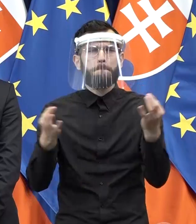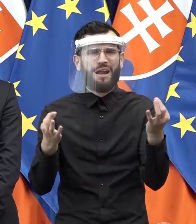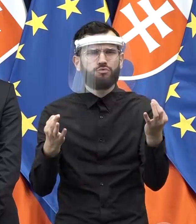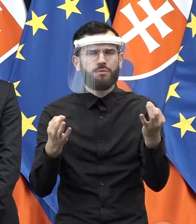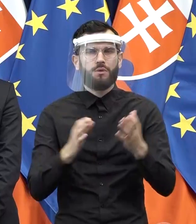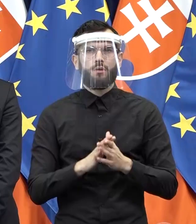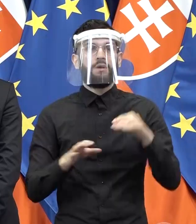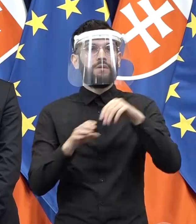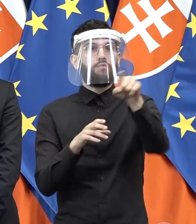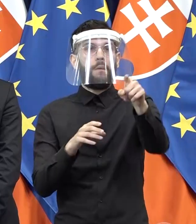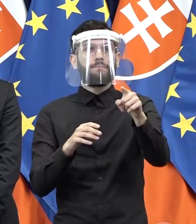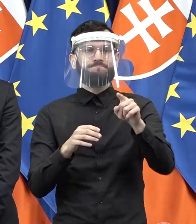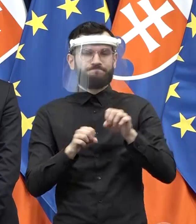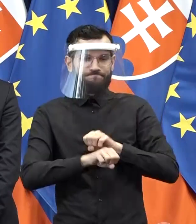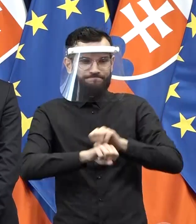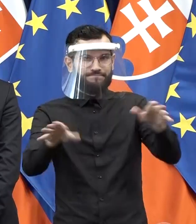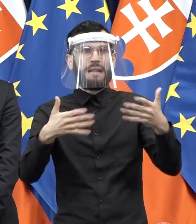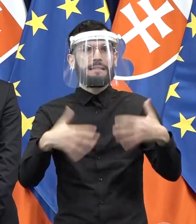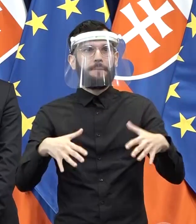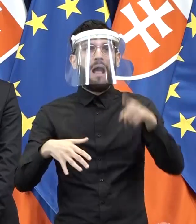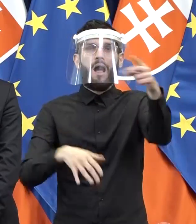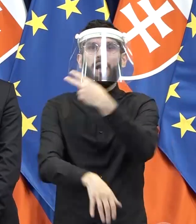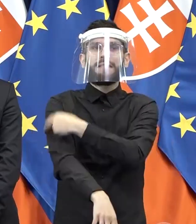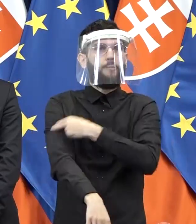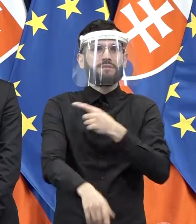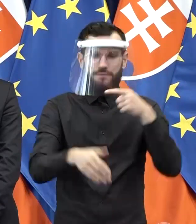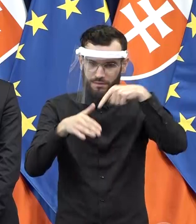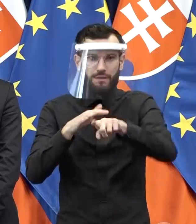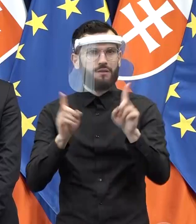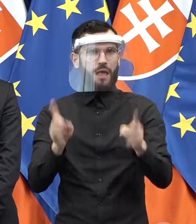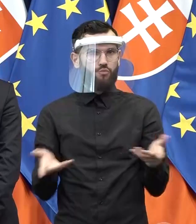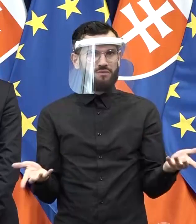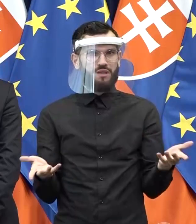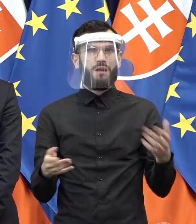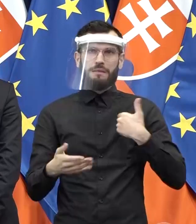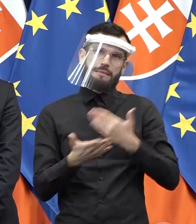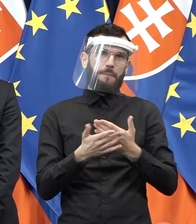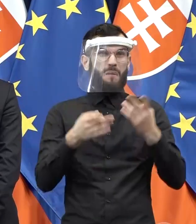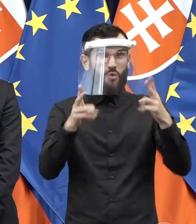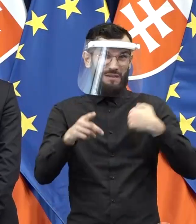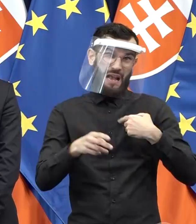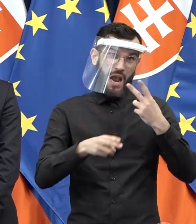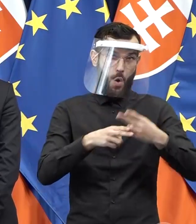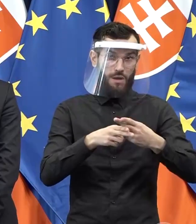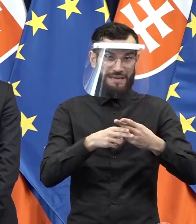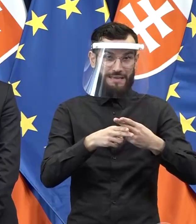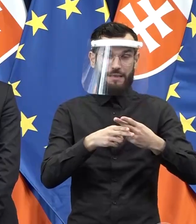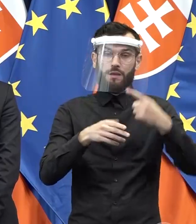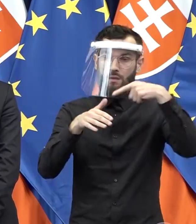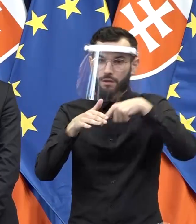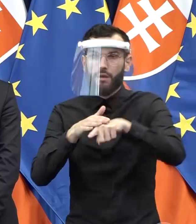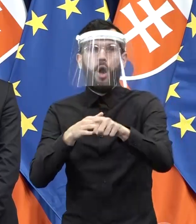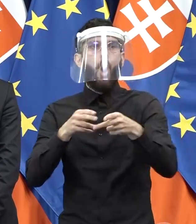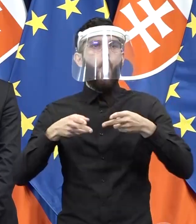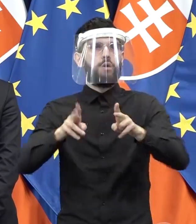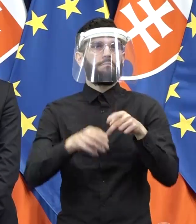neprichádza k prípadnej kontaminácii priestoru v nemocnici. Nejde potenciálne chorý človek medzi ostatnými pacientami po